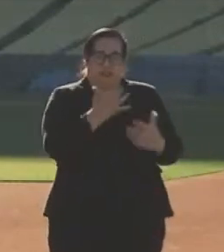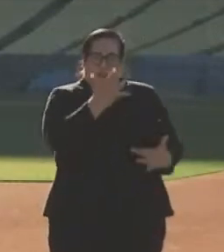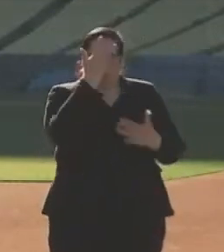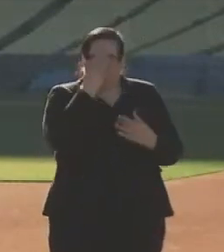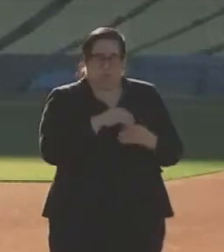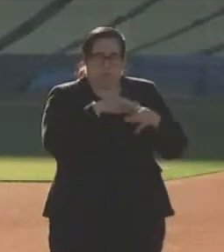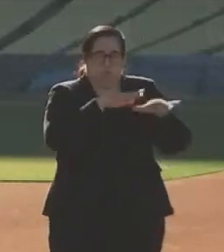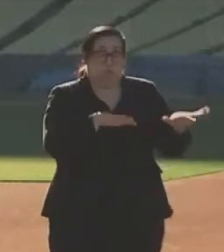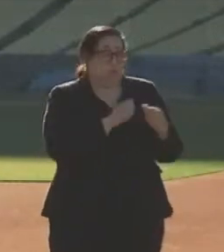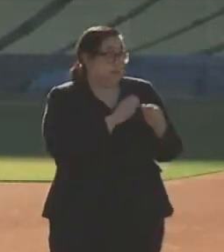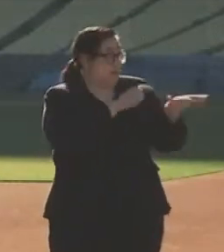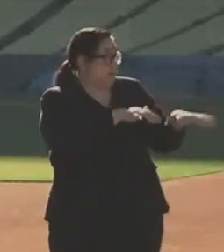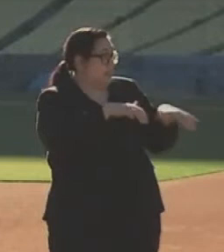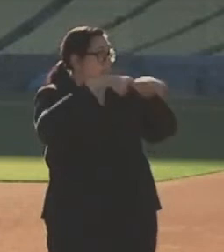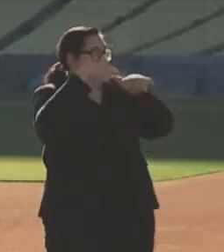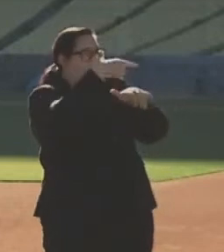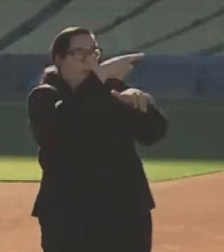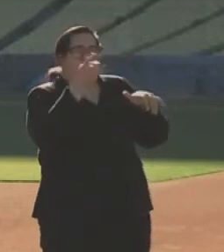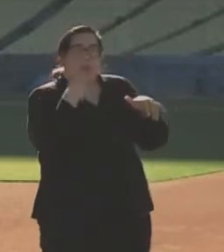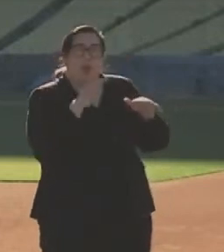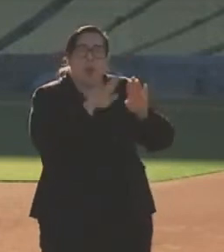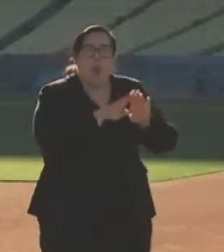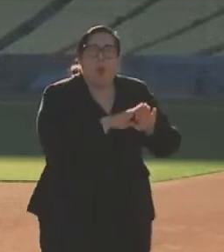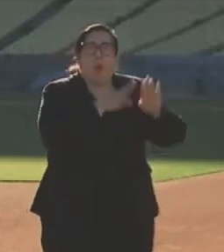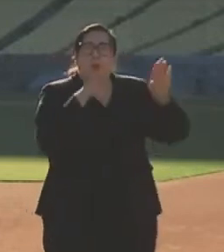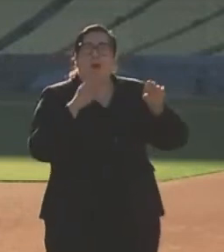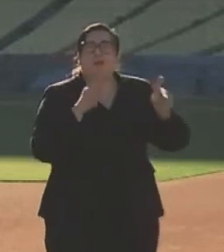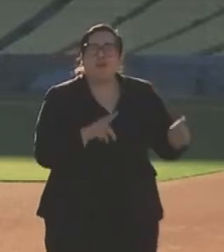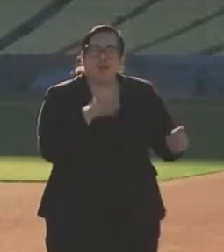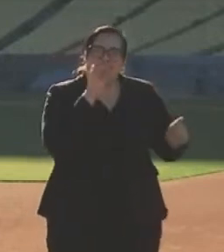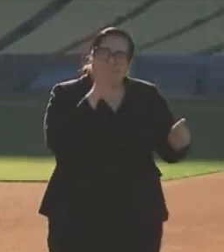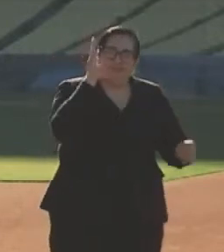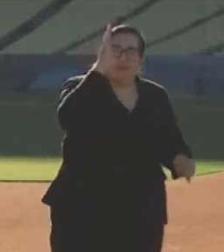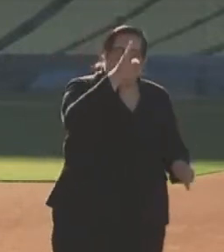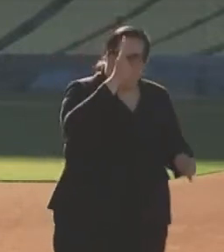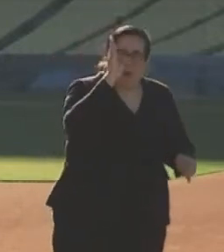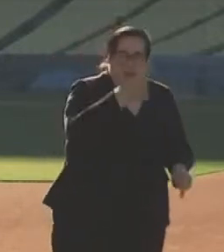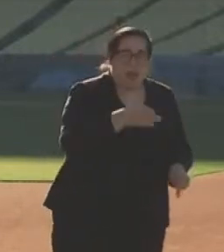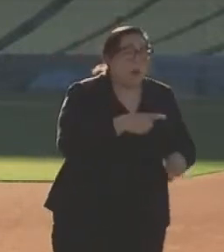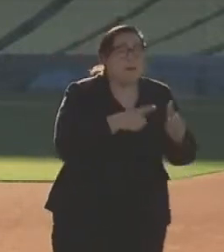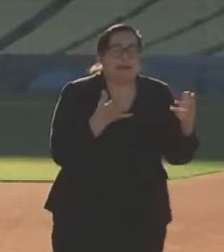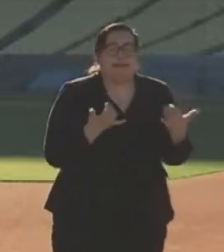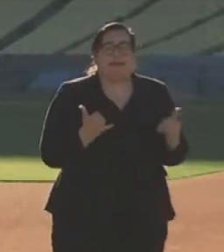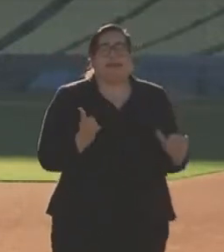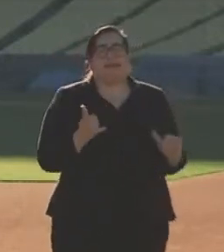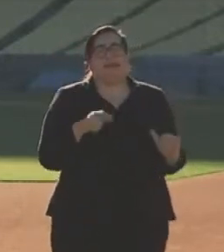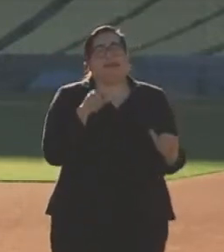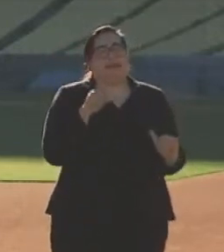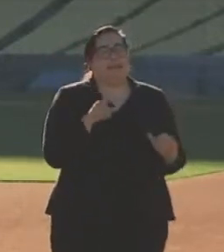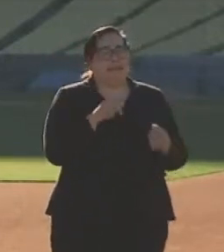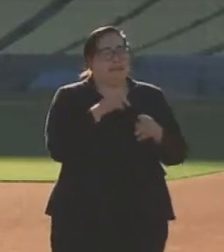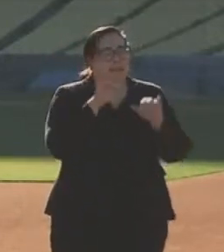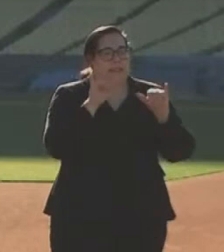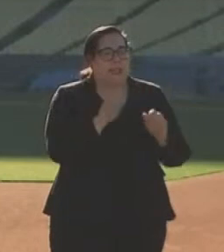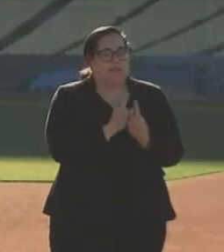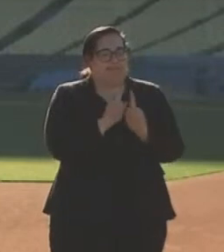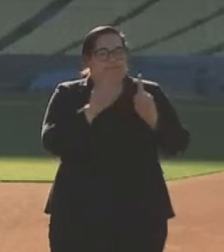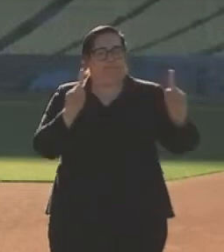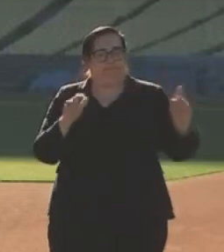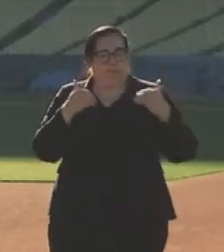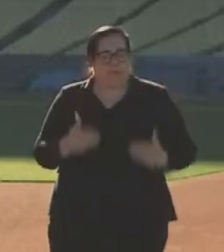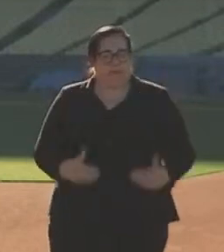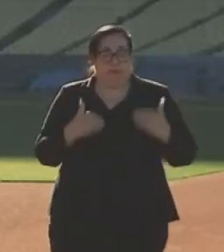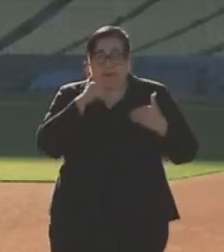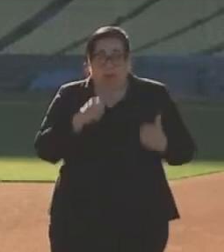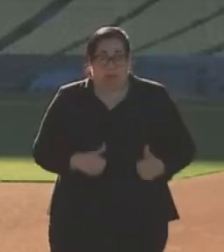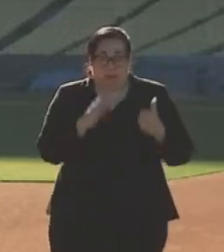Estadio de los Dodgers, estamos abriendo la puerta a ese futuro. Pero aún así, necesita mantener la distancia de personas que